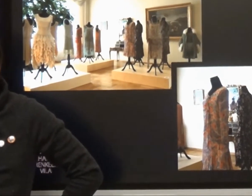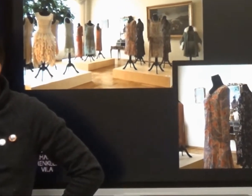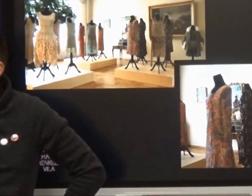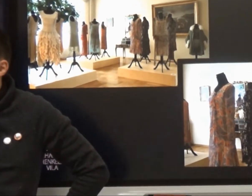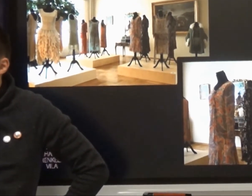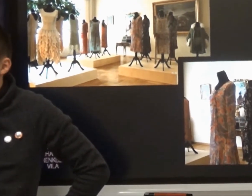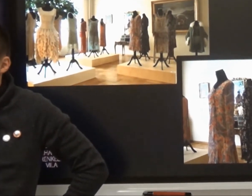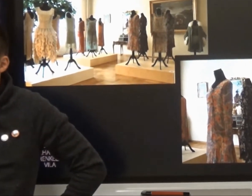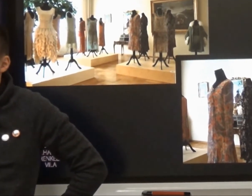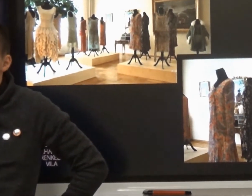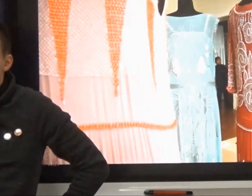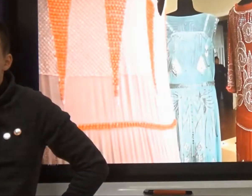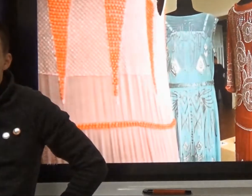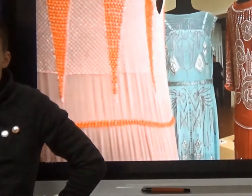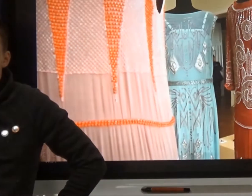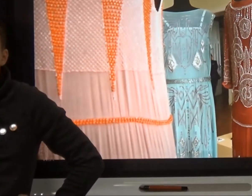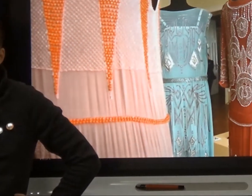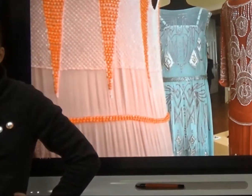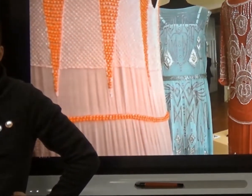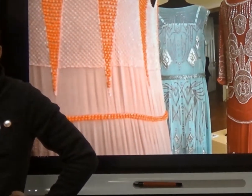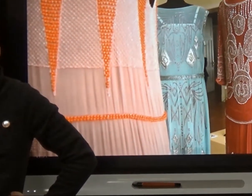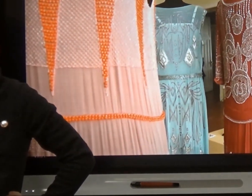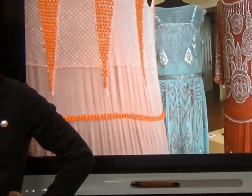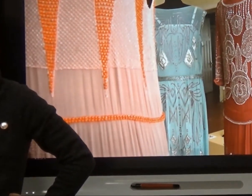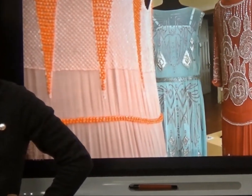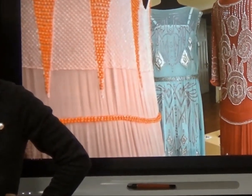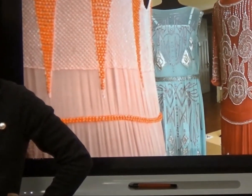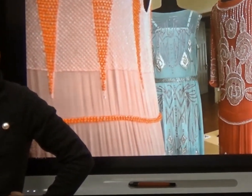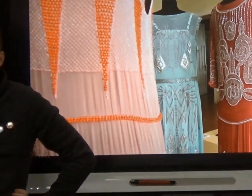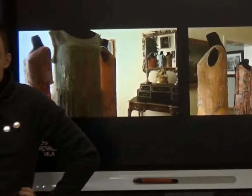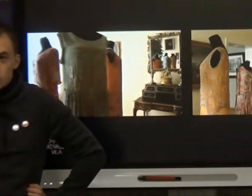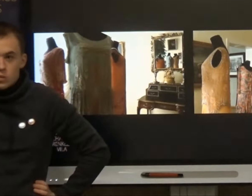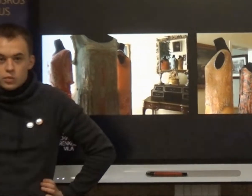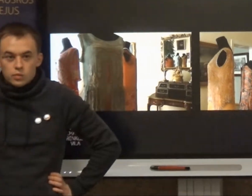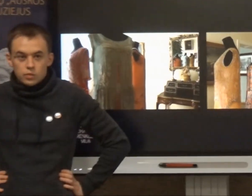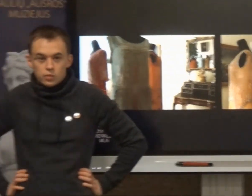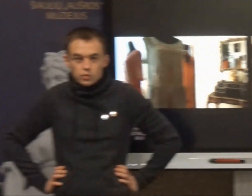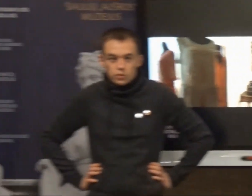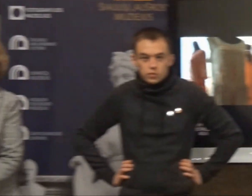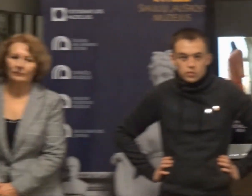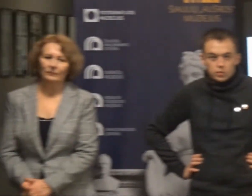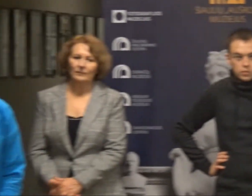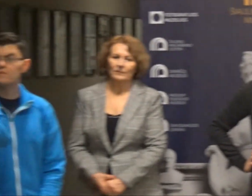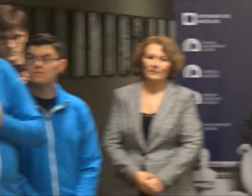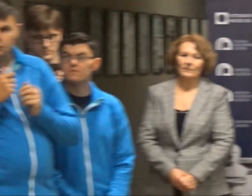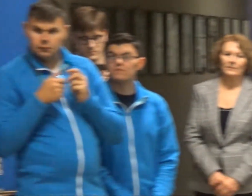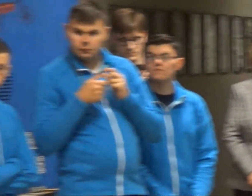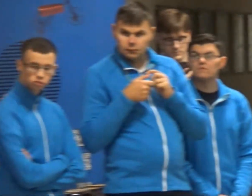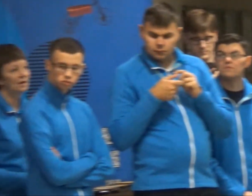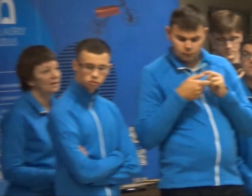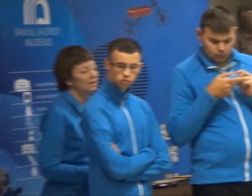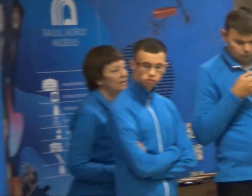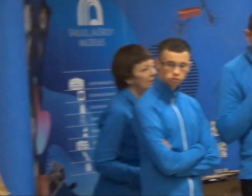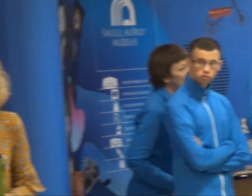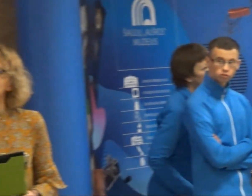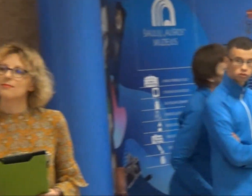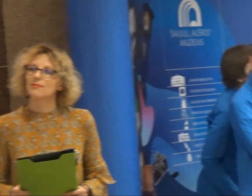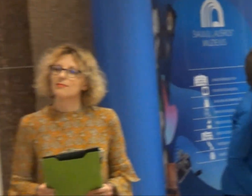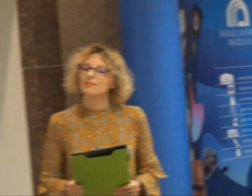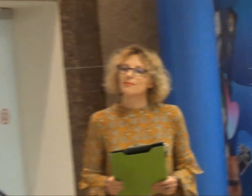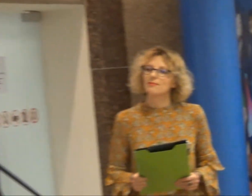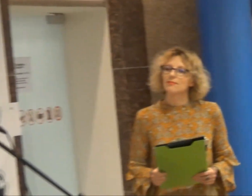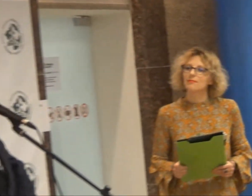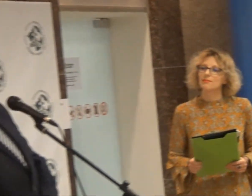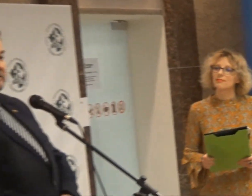nes tai yra šių dienų, kaip sakiau, agora. Taigi, sveikinu su knygų